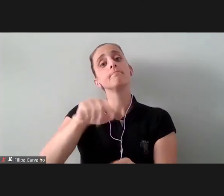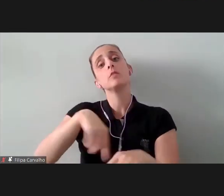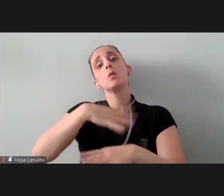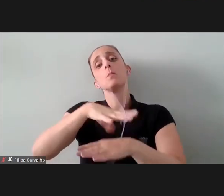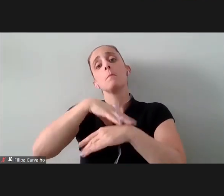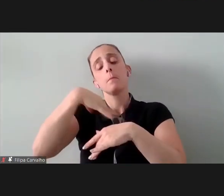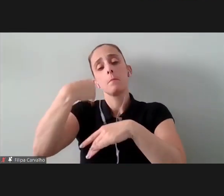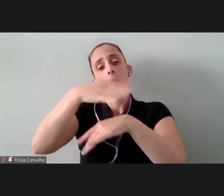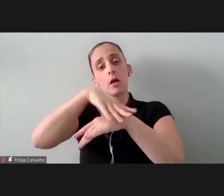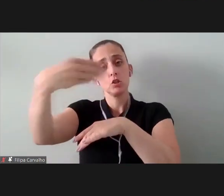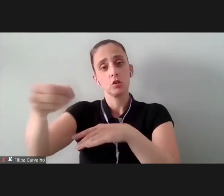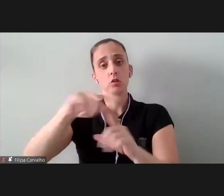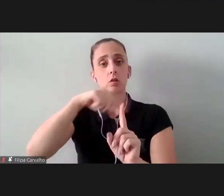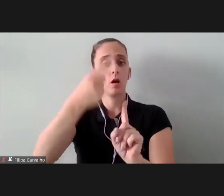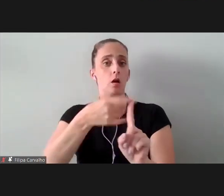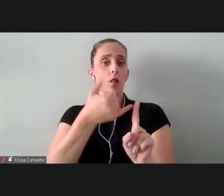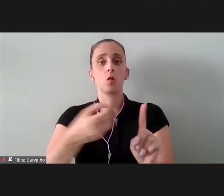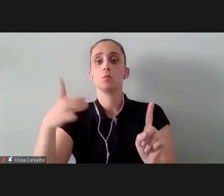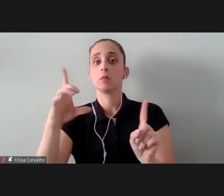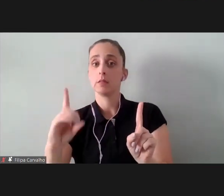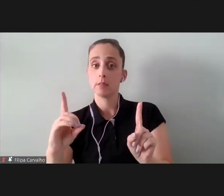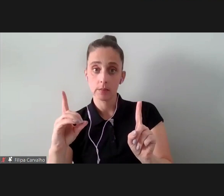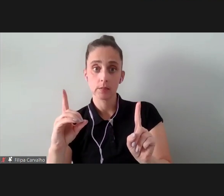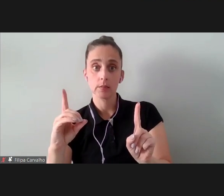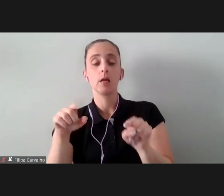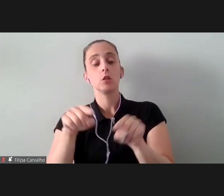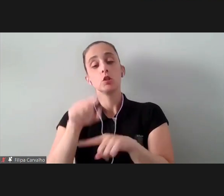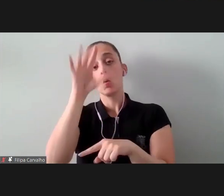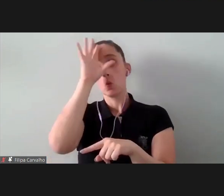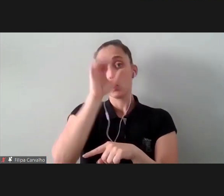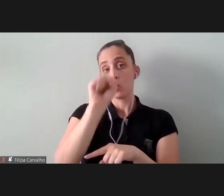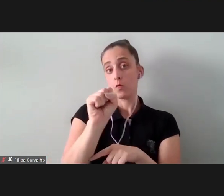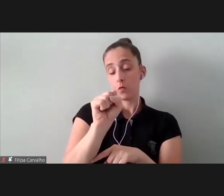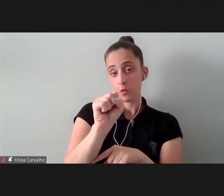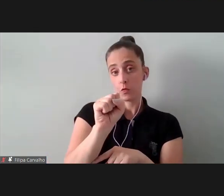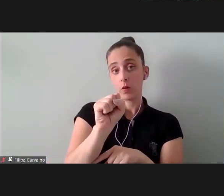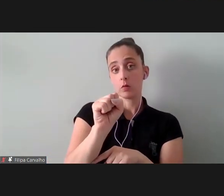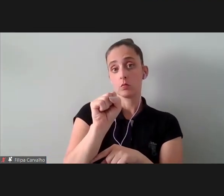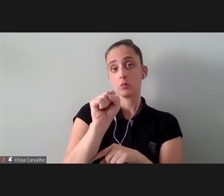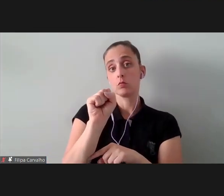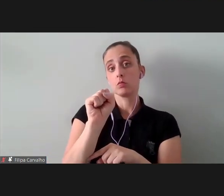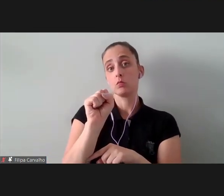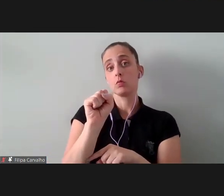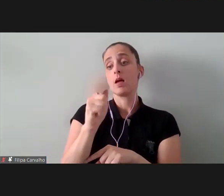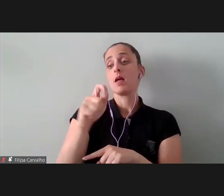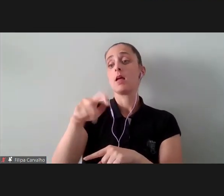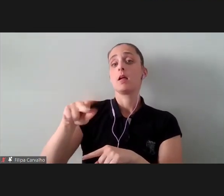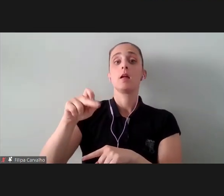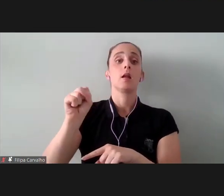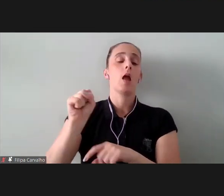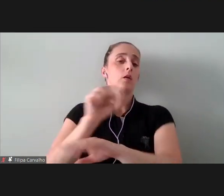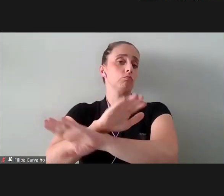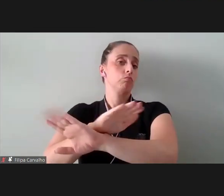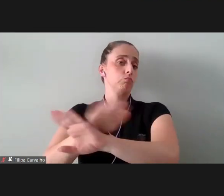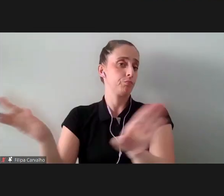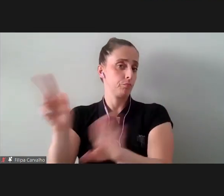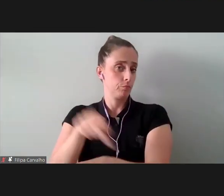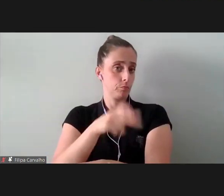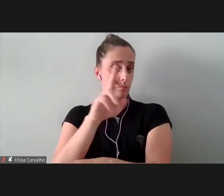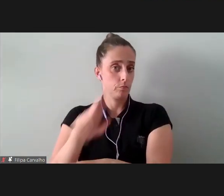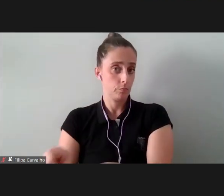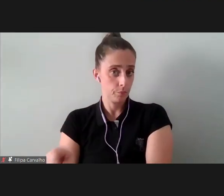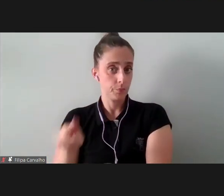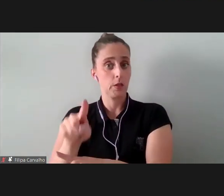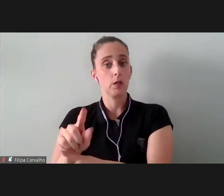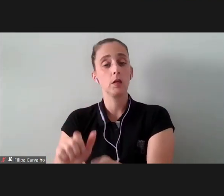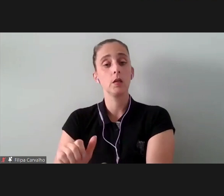2006 foi o então governo extinguiu a INAC, passando, né,